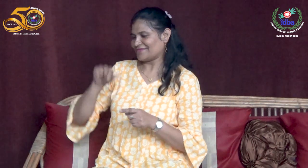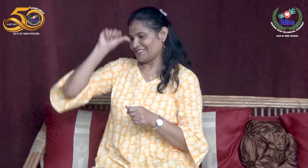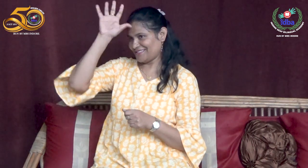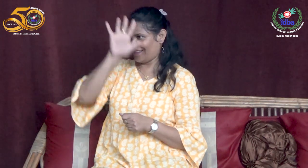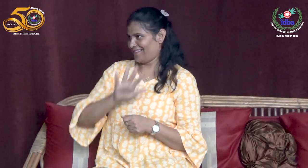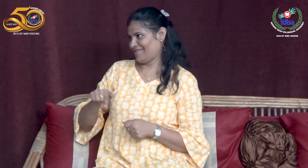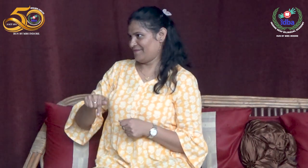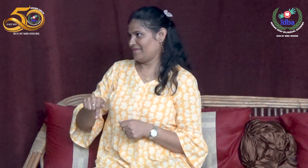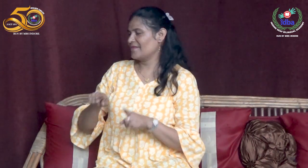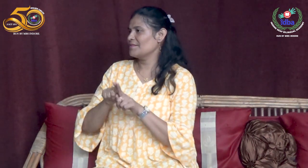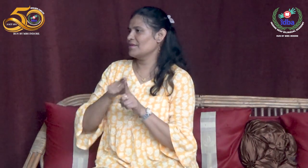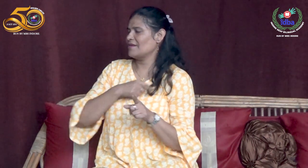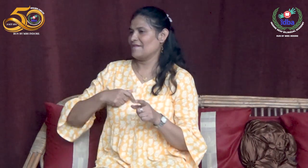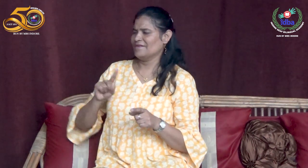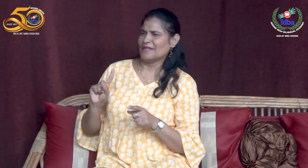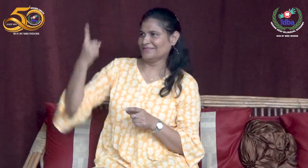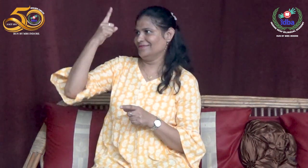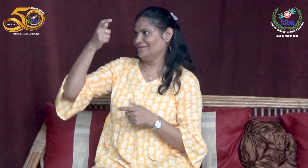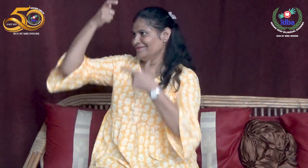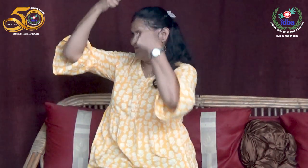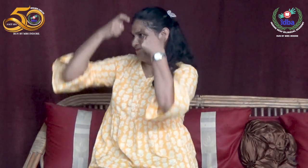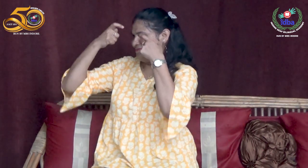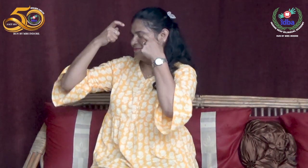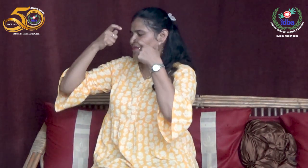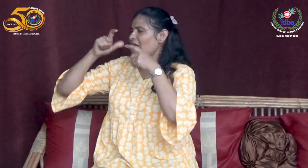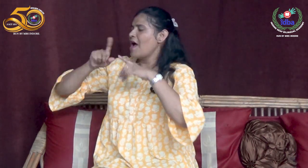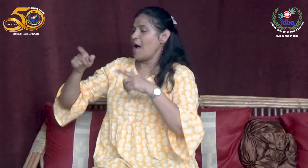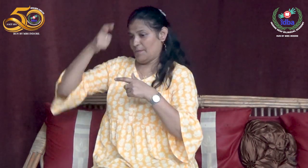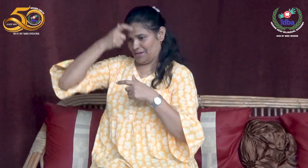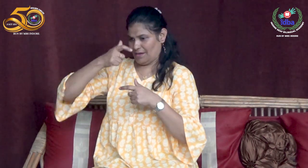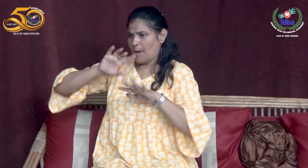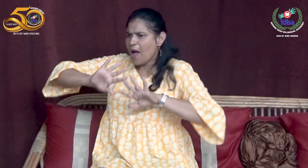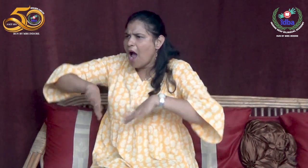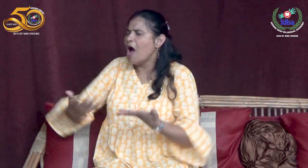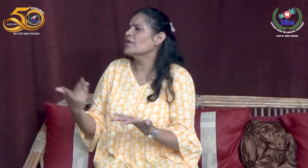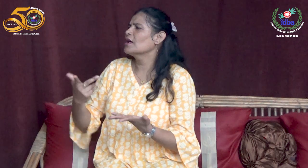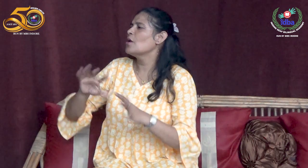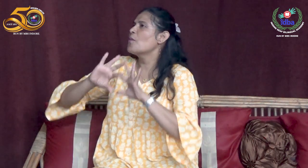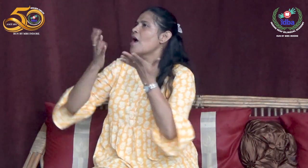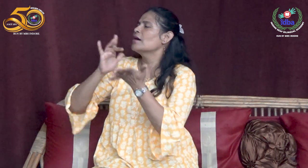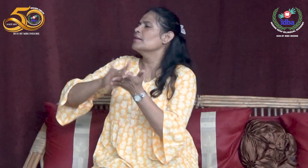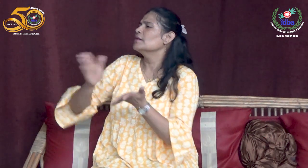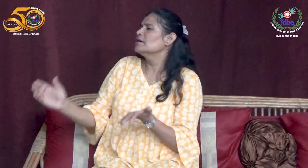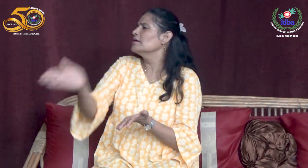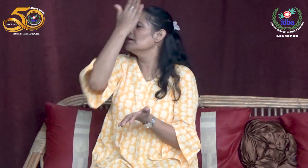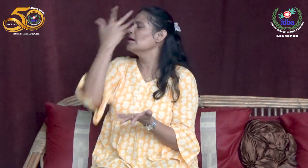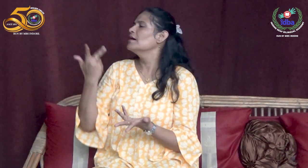जब आप इंडिया में फर्स्ट मिस इंडिया रही, तो फिर आपको कैसा, आप कहाँ गए थे